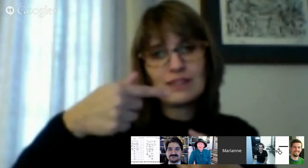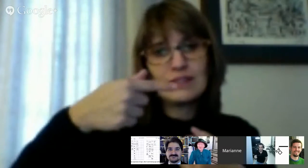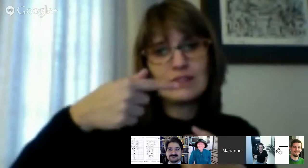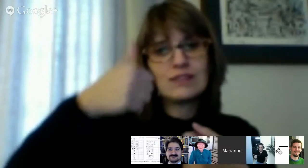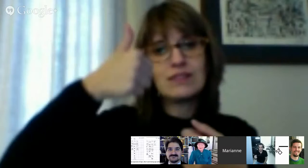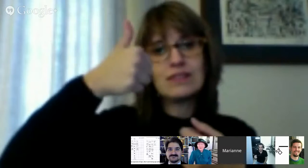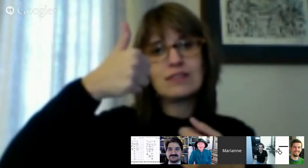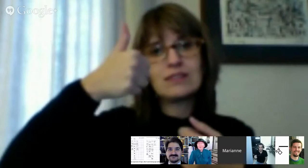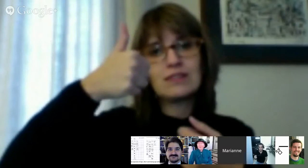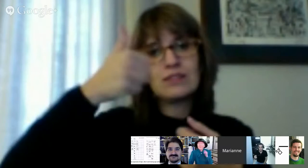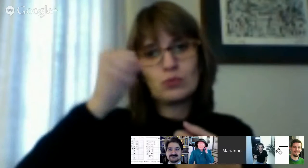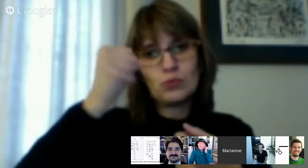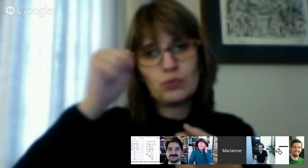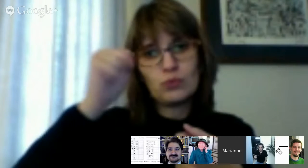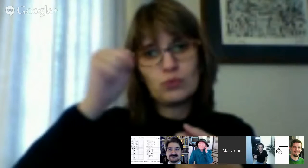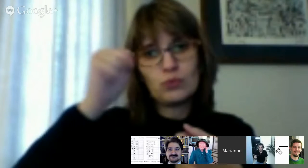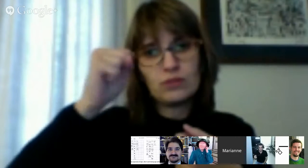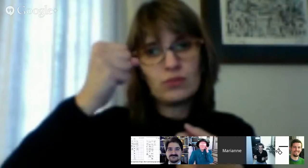Então...